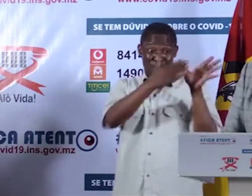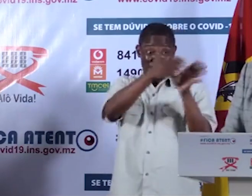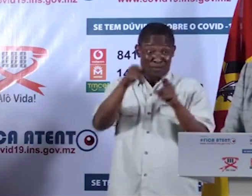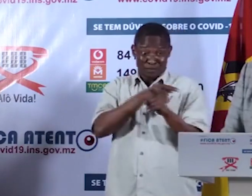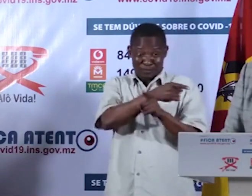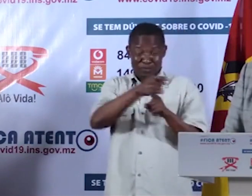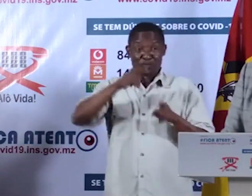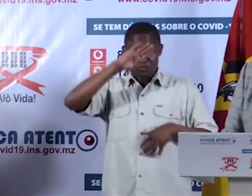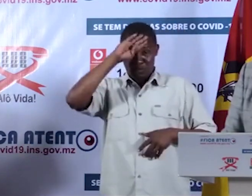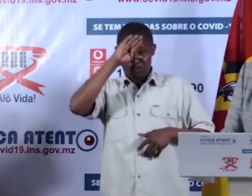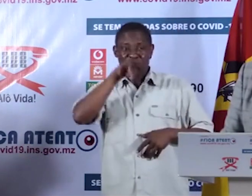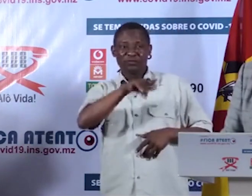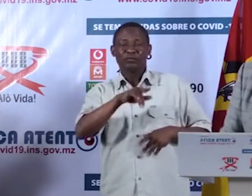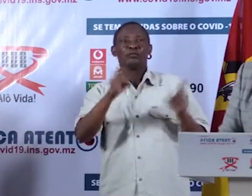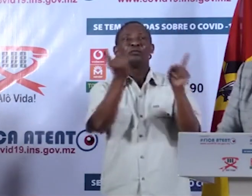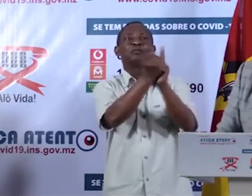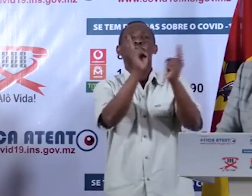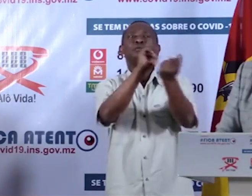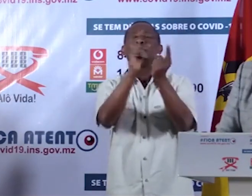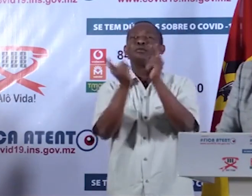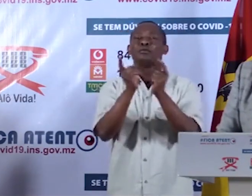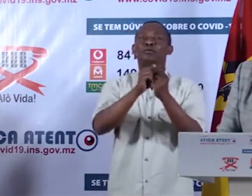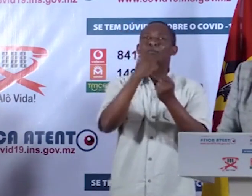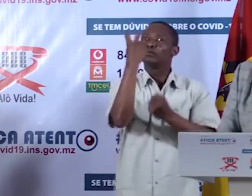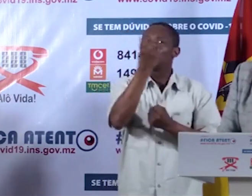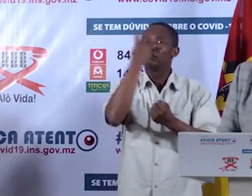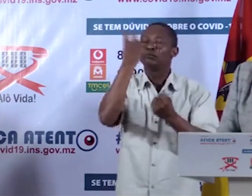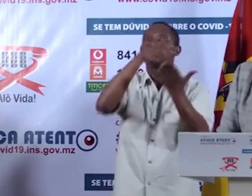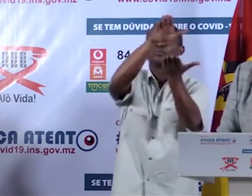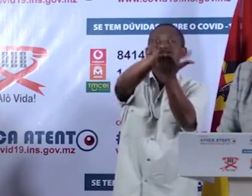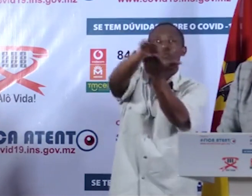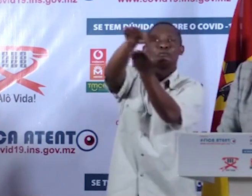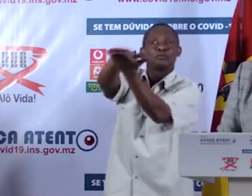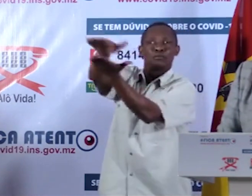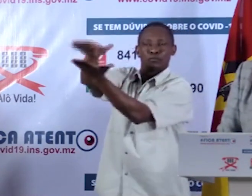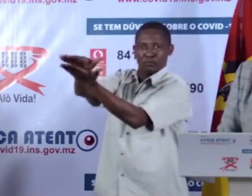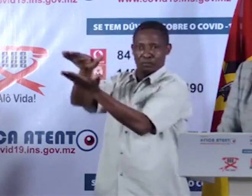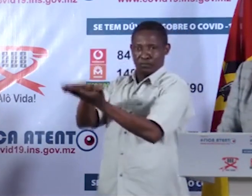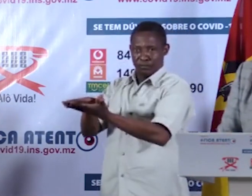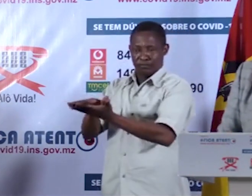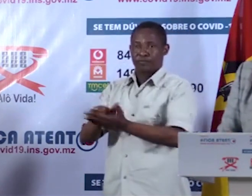os contactos dos novos notificados.